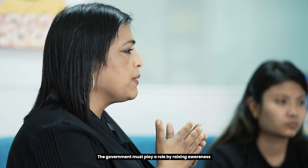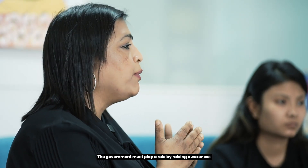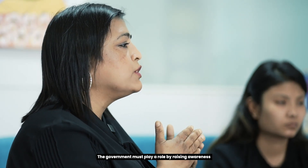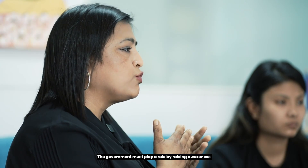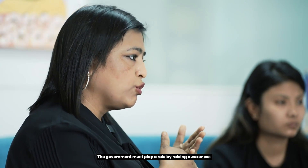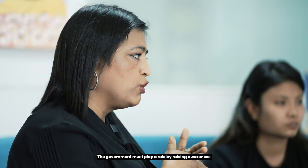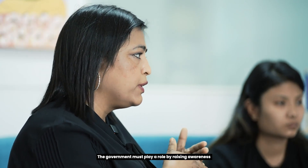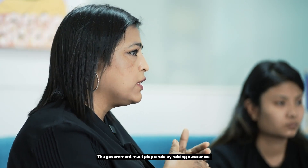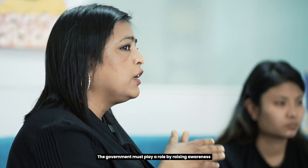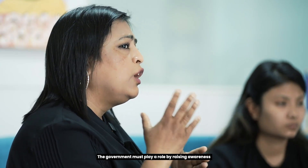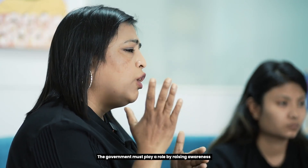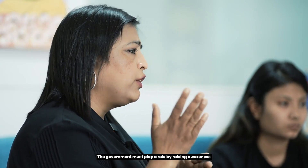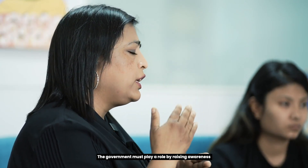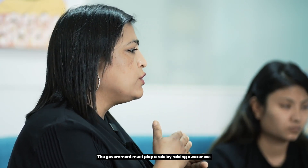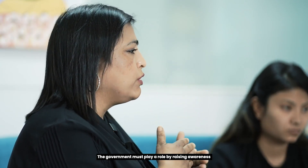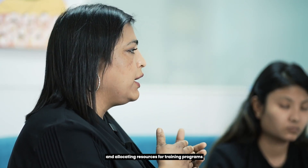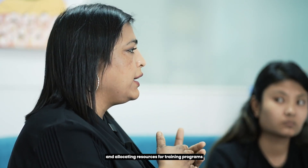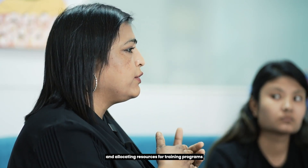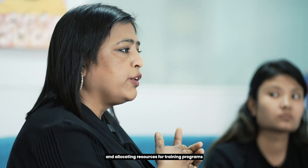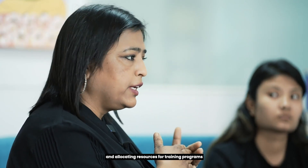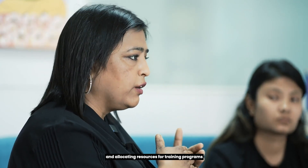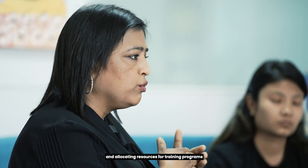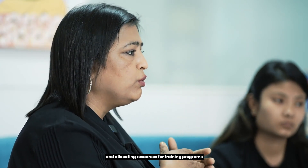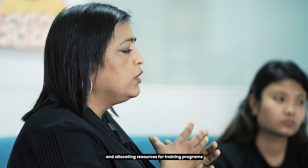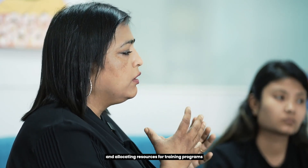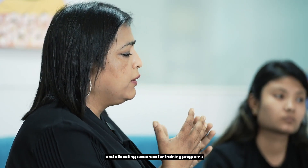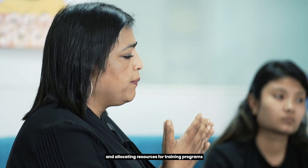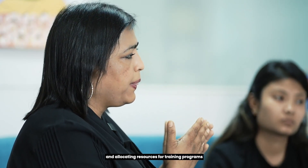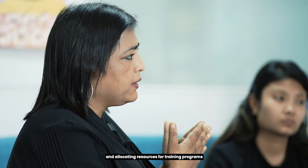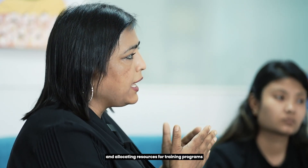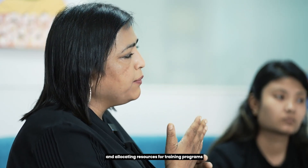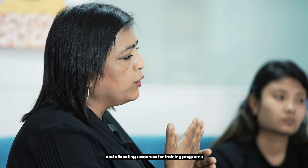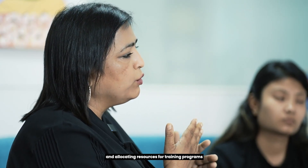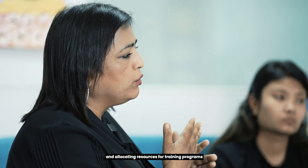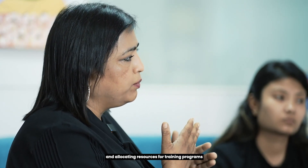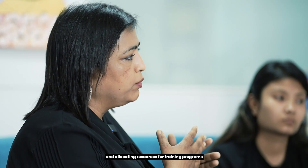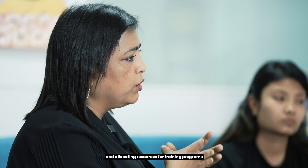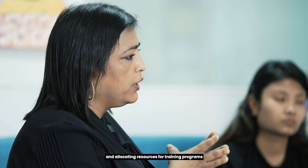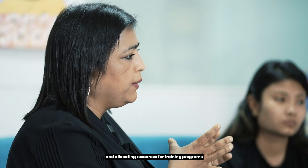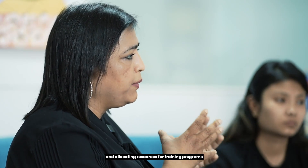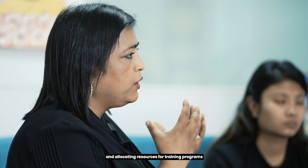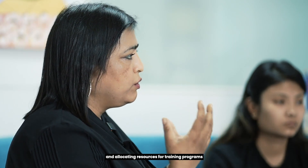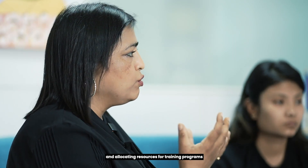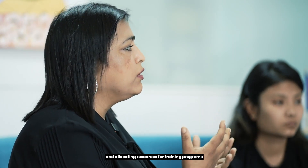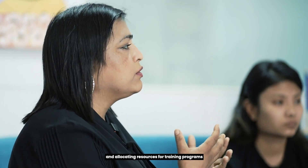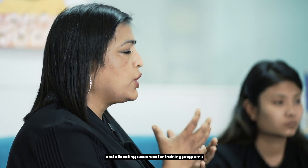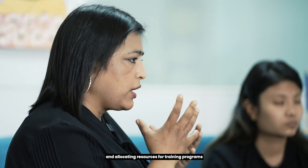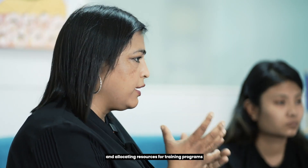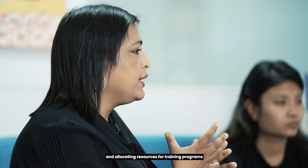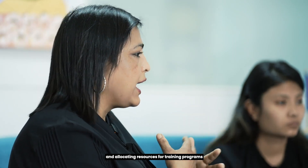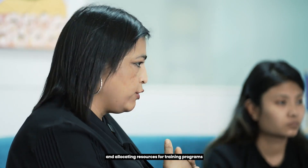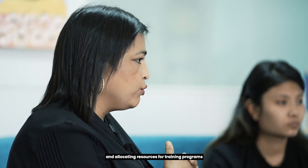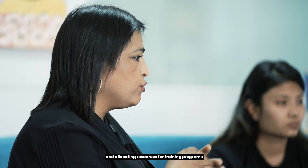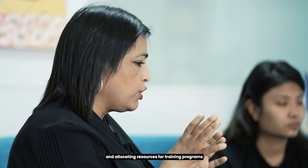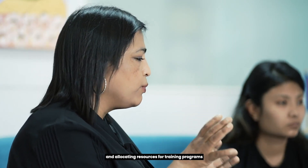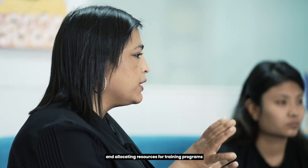र यसमा बजेट छुट्याउनुपर्छ, अन्य किशोरीलाई ट्रेनिङहरू तालिमहरू गर्ने जुन